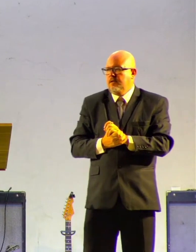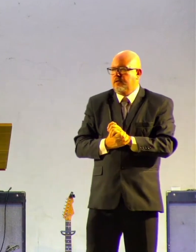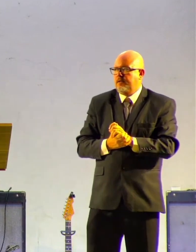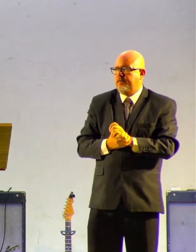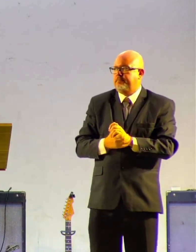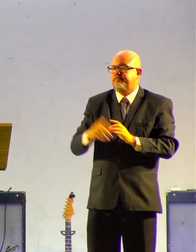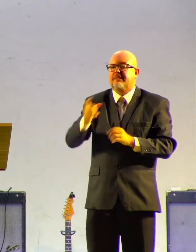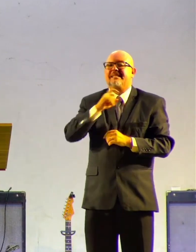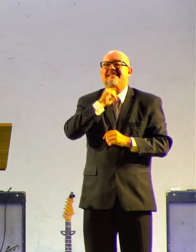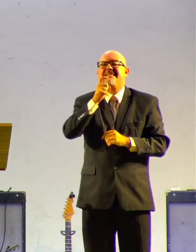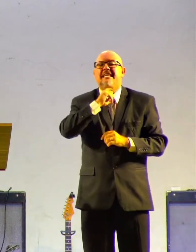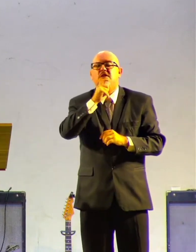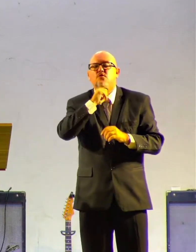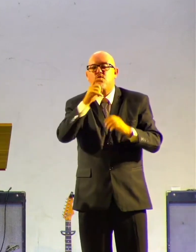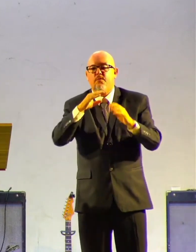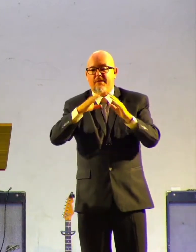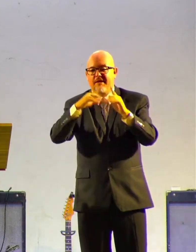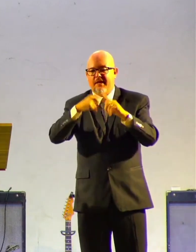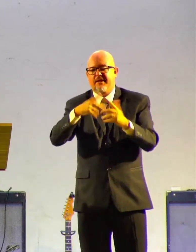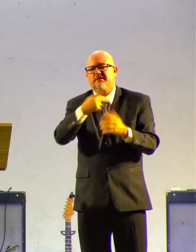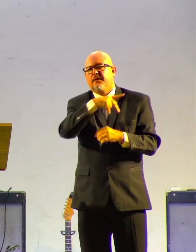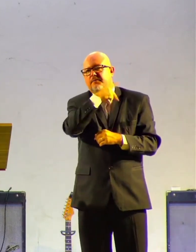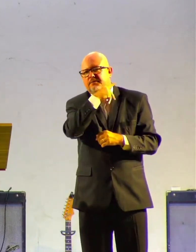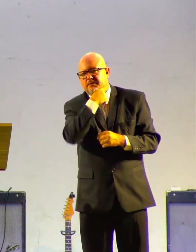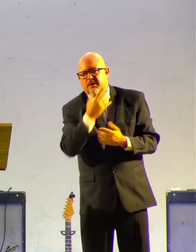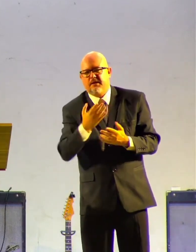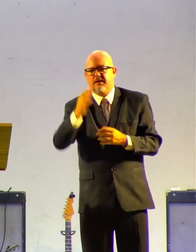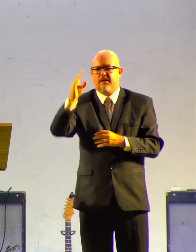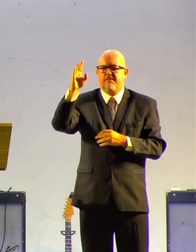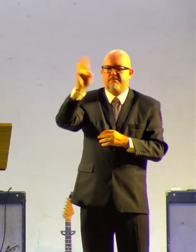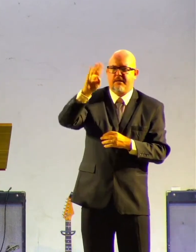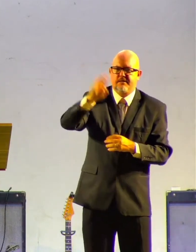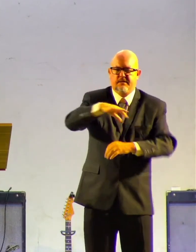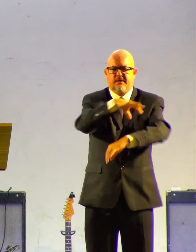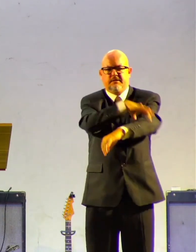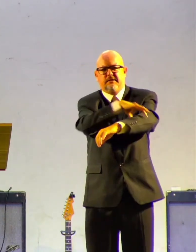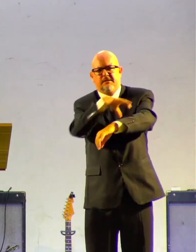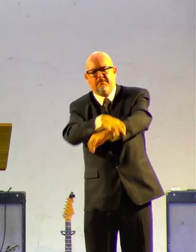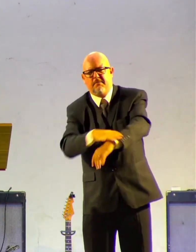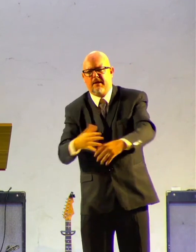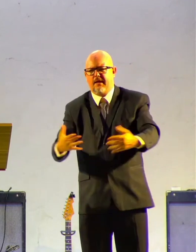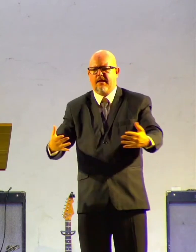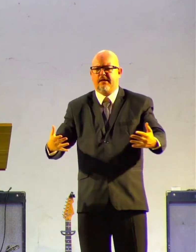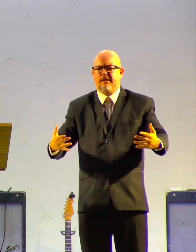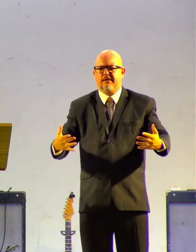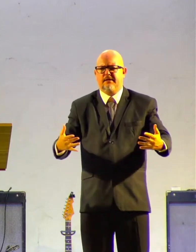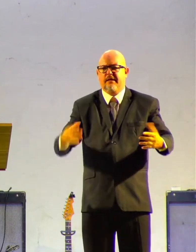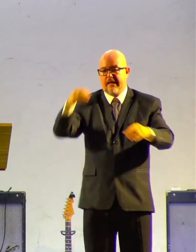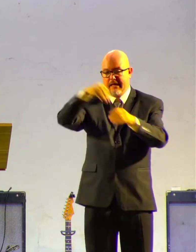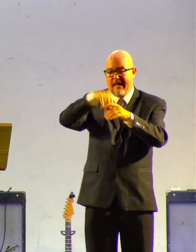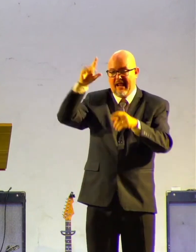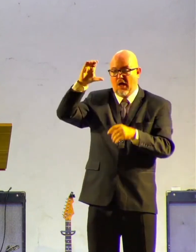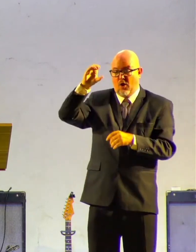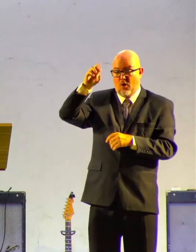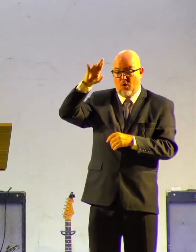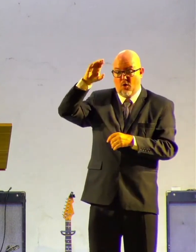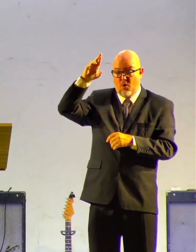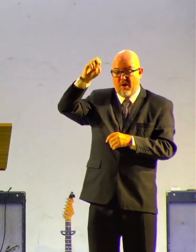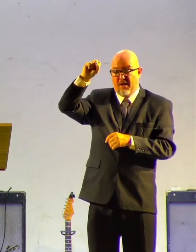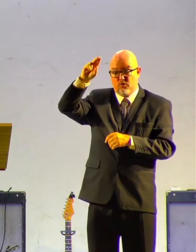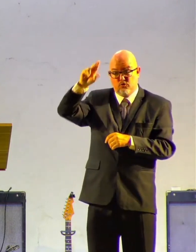Meus amados, nenhuma igreja presbiteriana, ou batista, ou Assembleia de Deus, lá na Coreia,